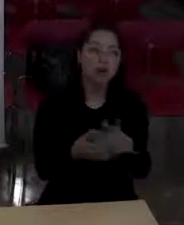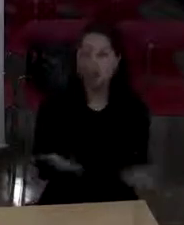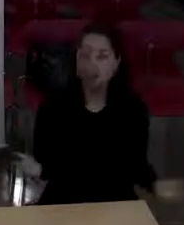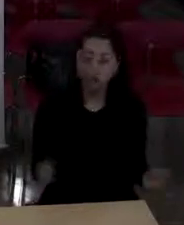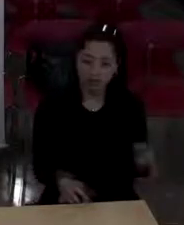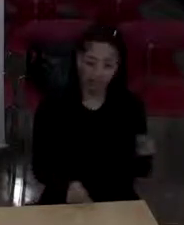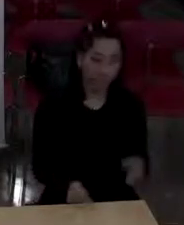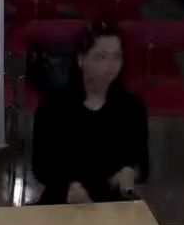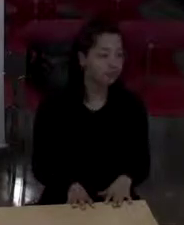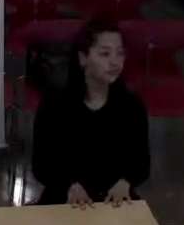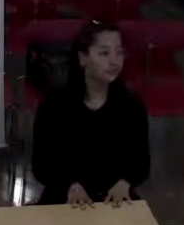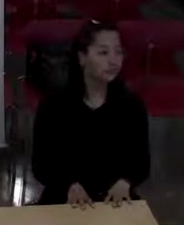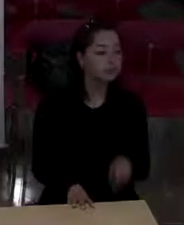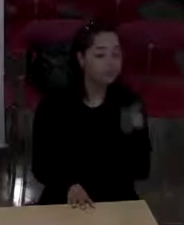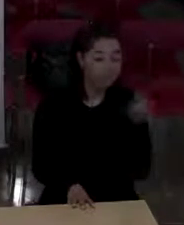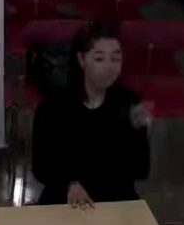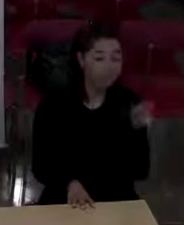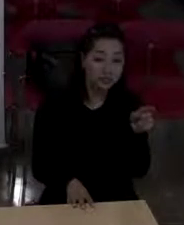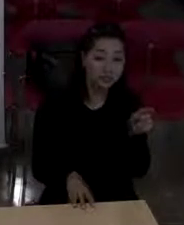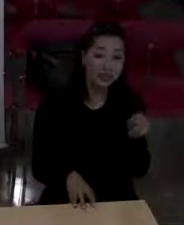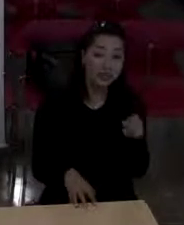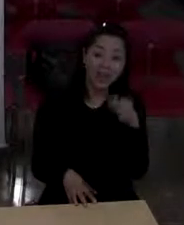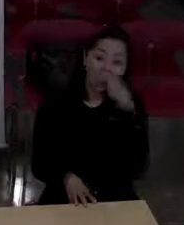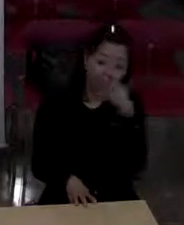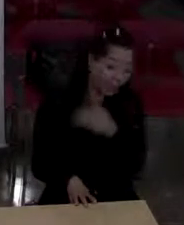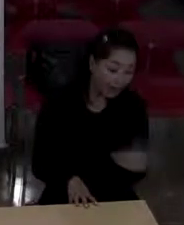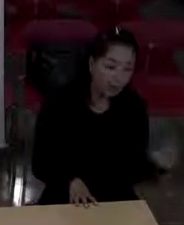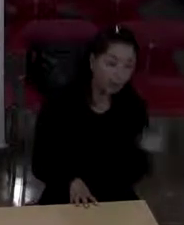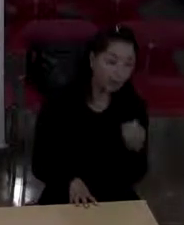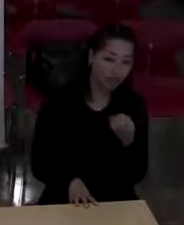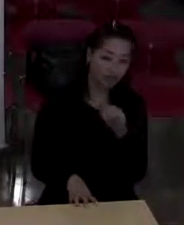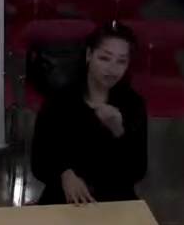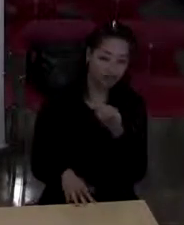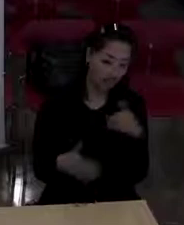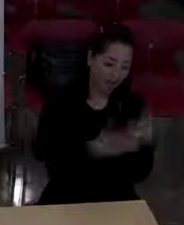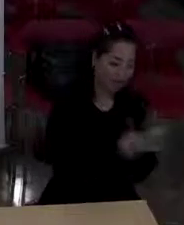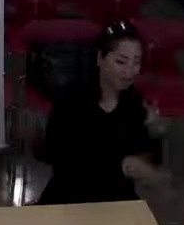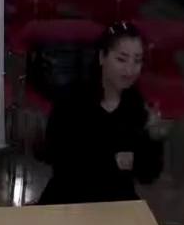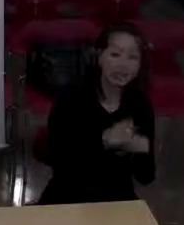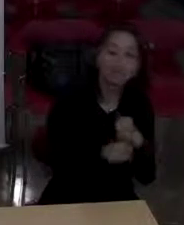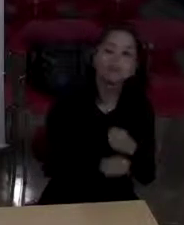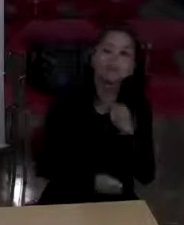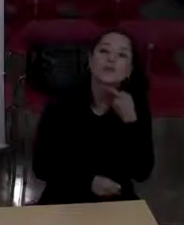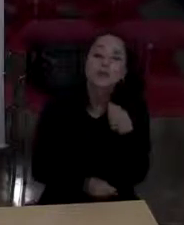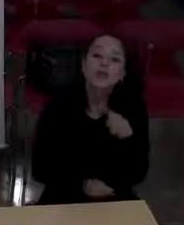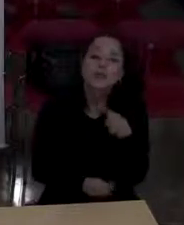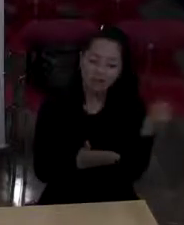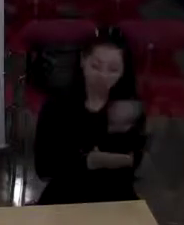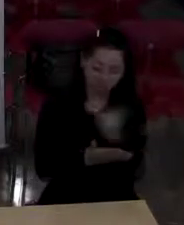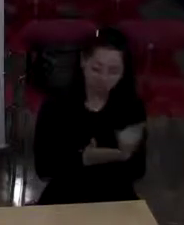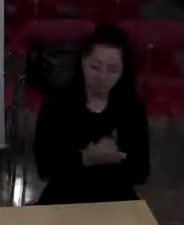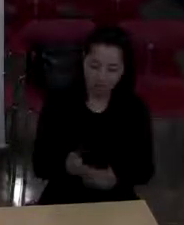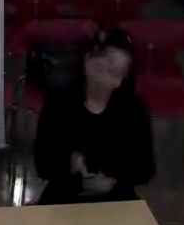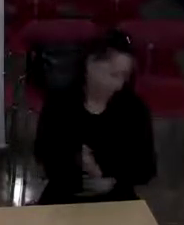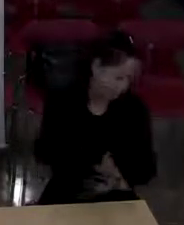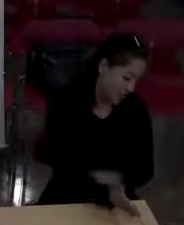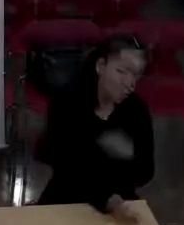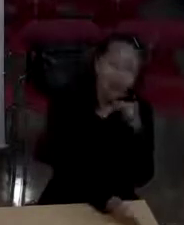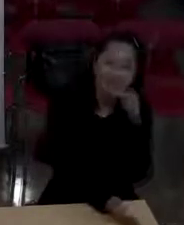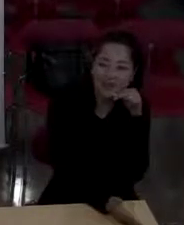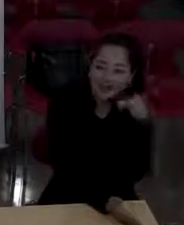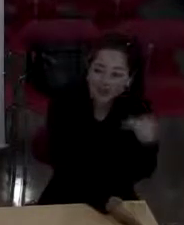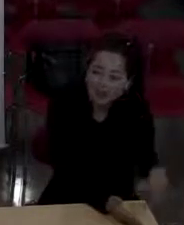Les atrae pues las imágenes y mucho cuando los adultos les cuentan los cuentos. Empiezan a